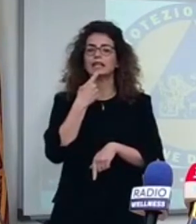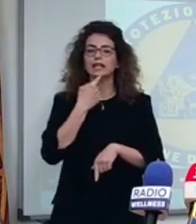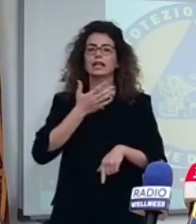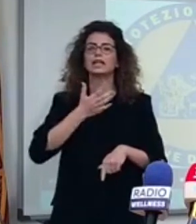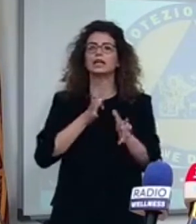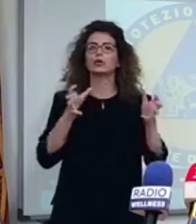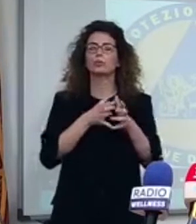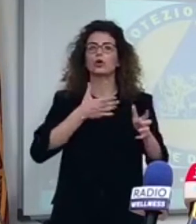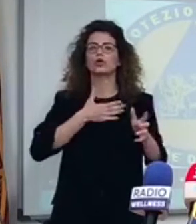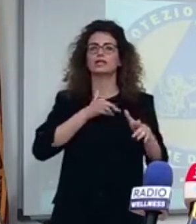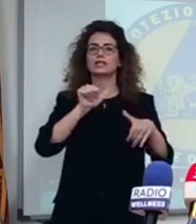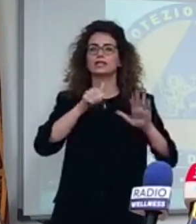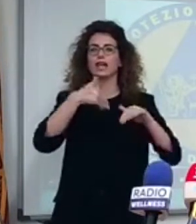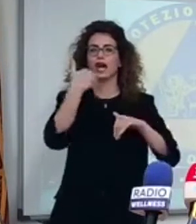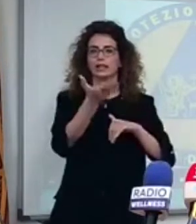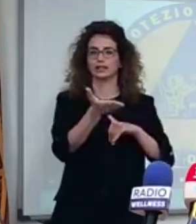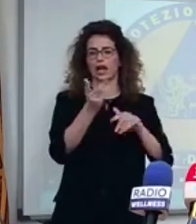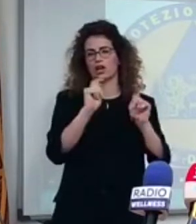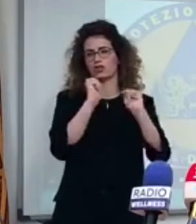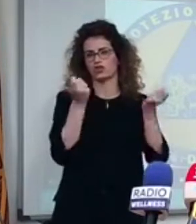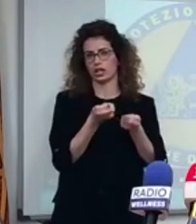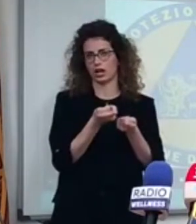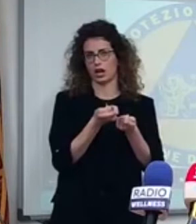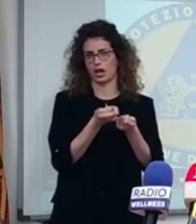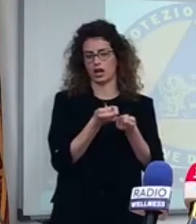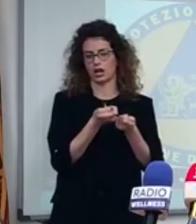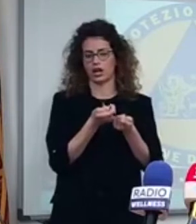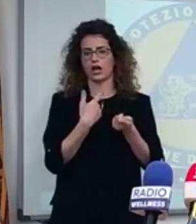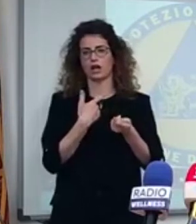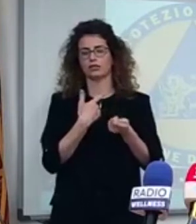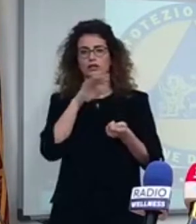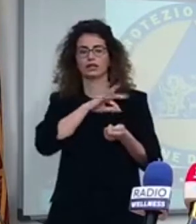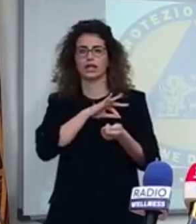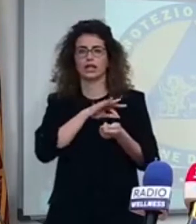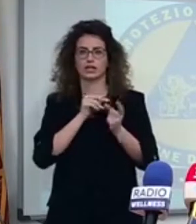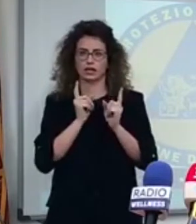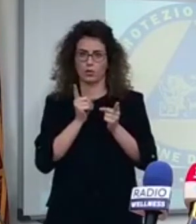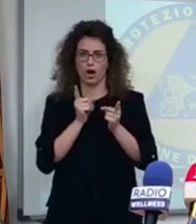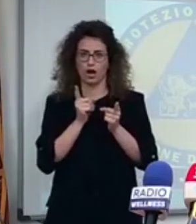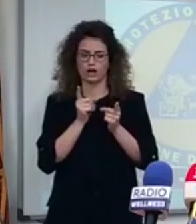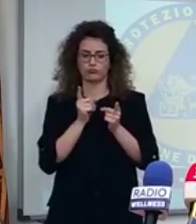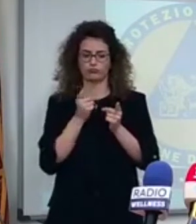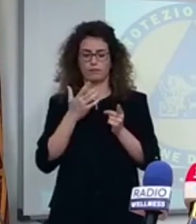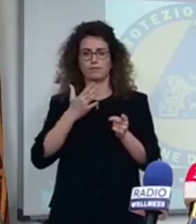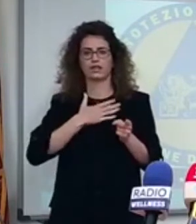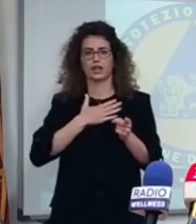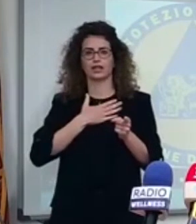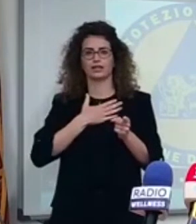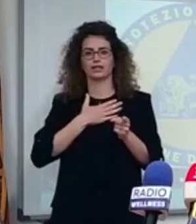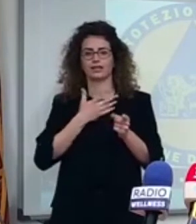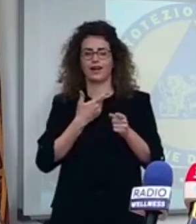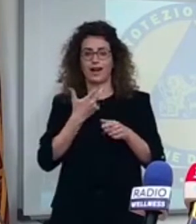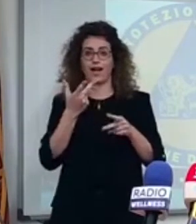per gli over 60 in generale, però mi interessa parlarvi dell'ultima fascia di età che è entrata